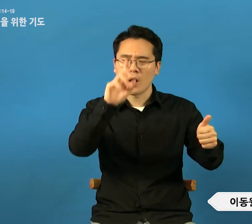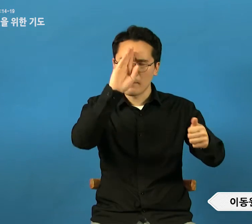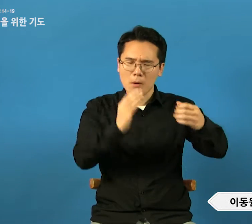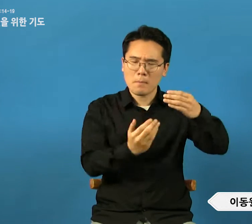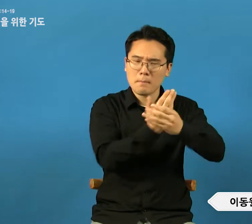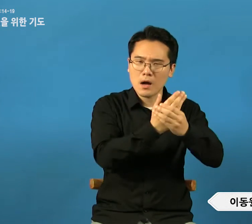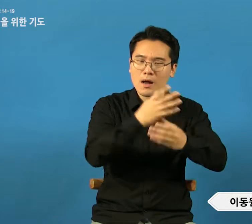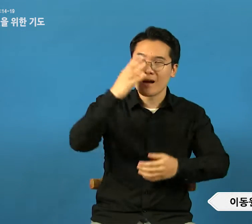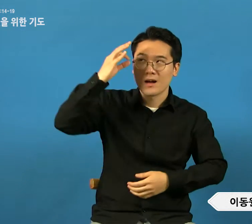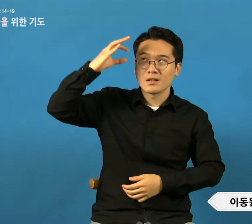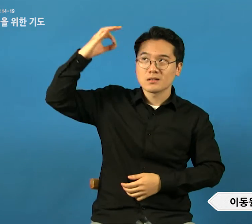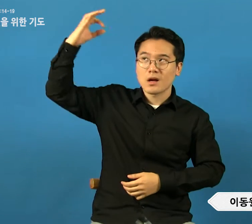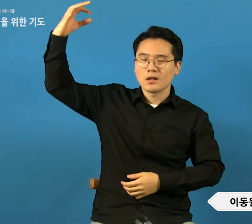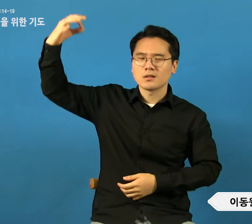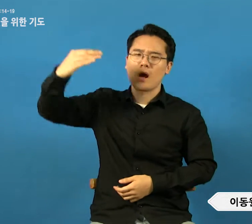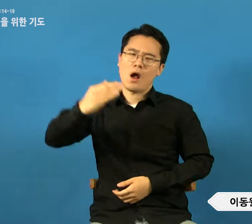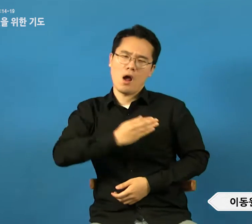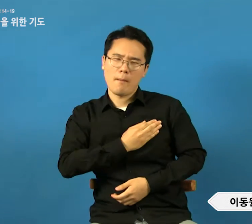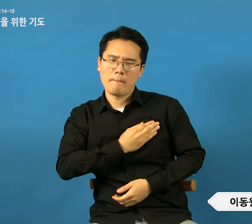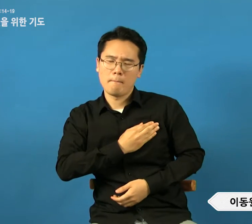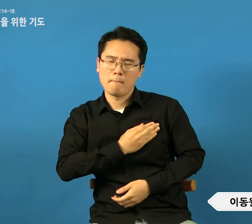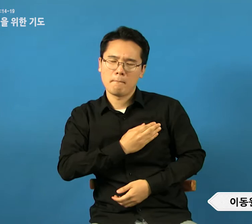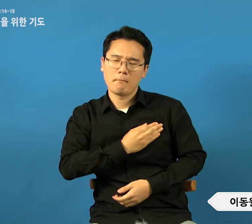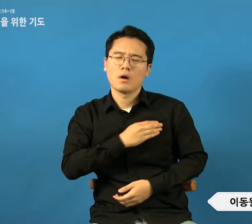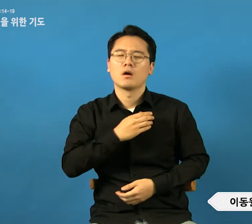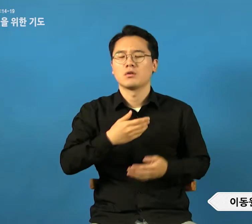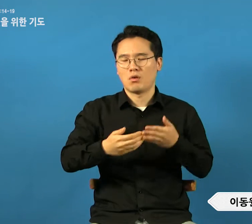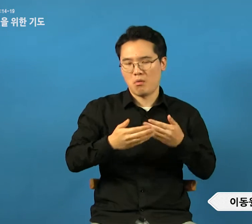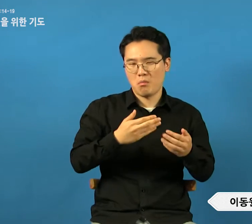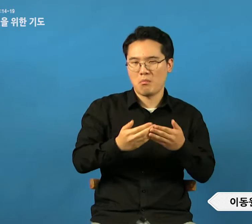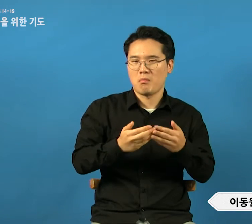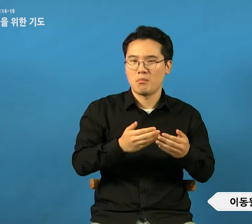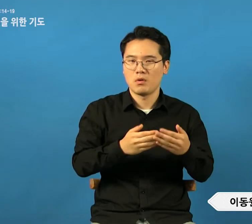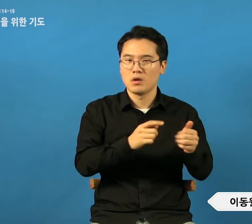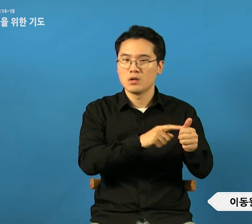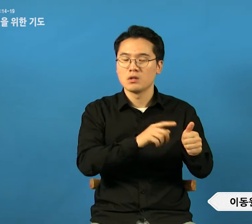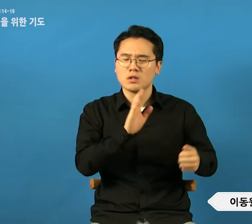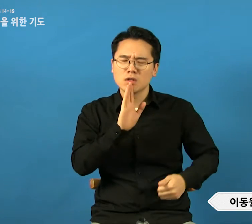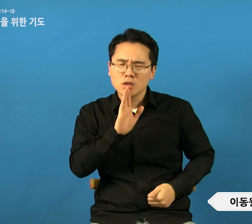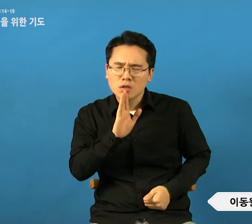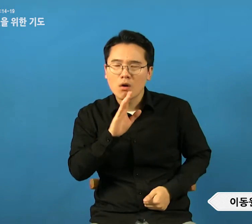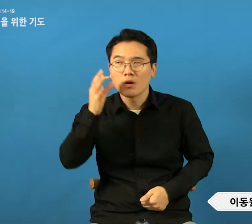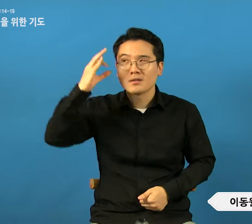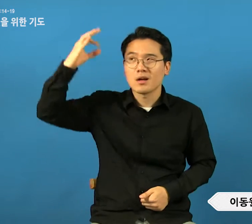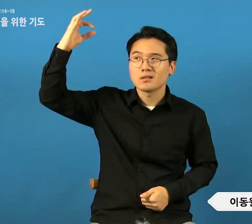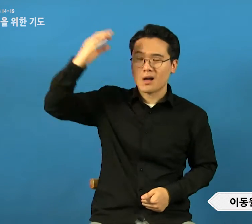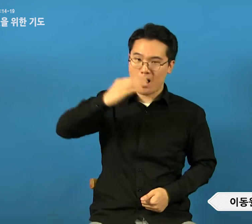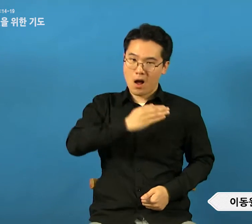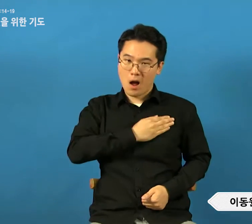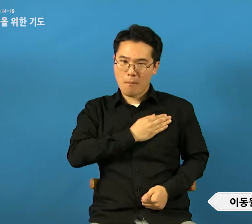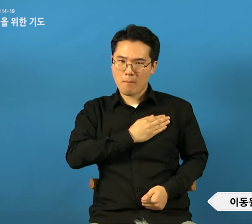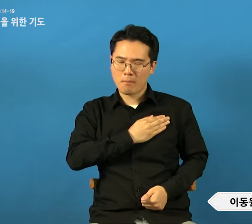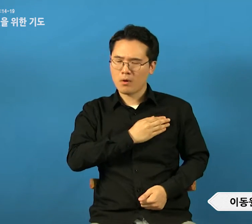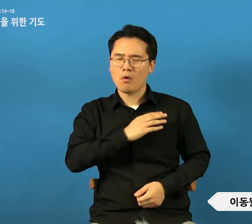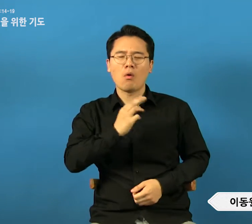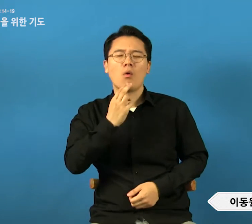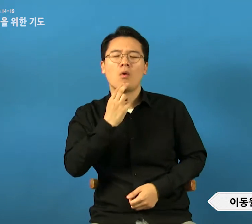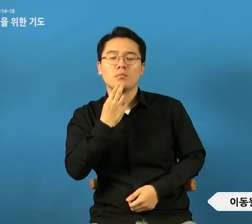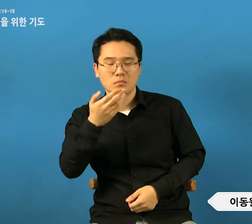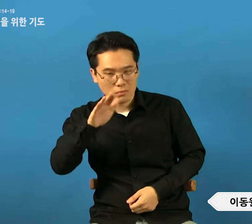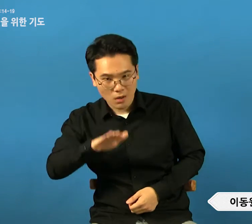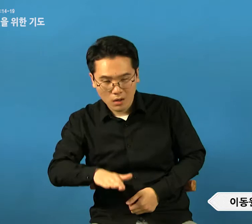상상암을 겪고 있는 모습을 볼 수가 있었습니다. 실제로 상상암이라는 것은 존재하지 않는